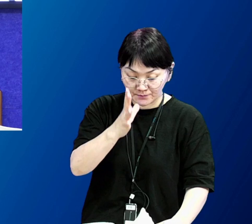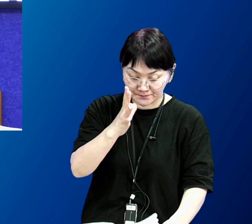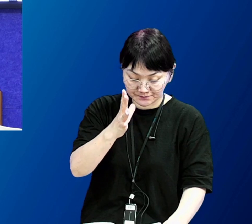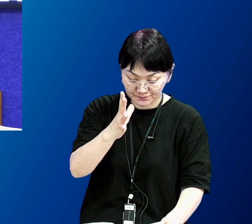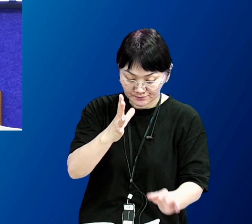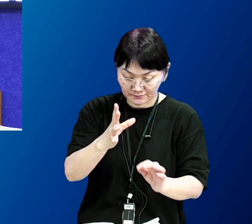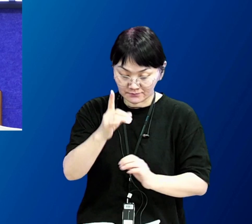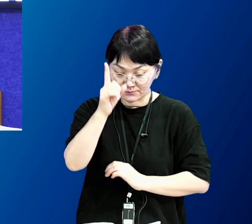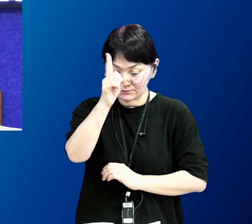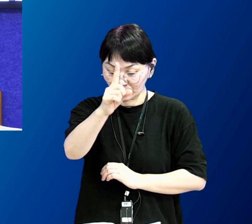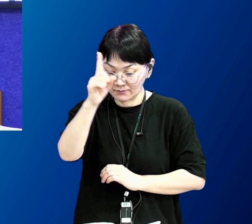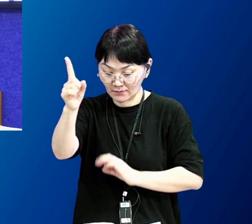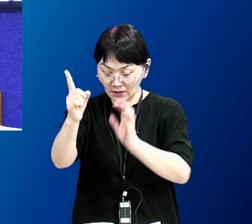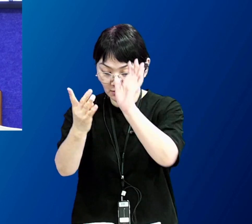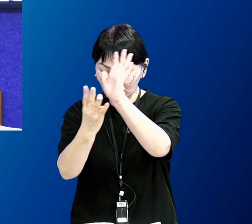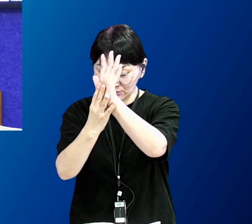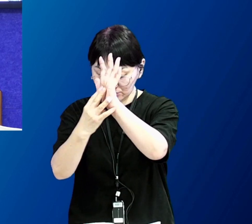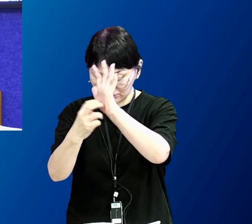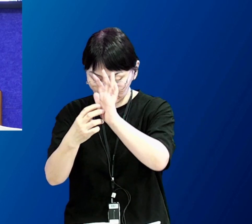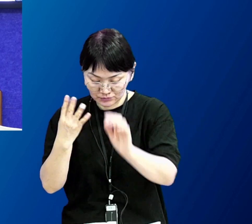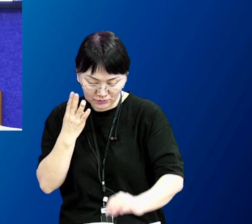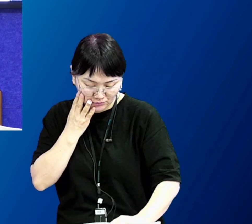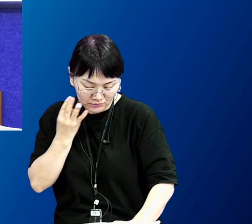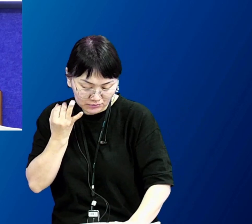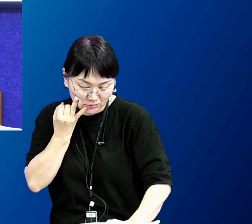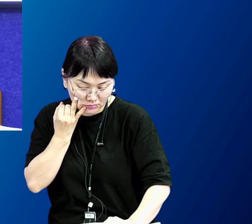97-оос эхлээд уншиж өгье да.